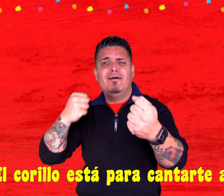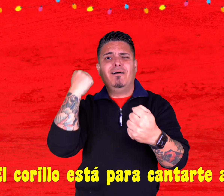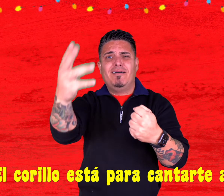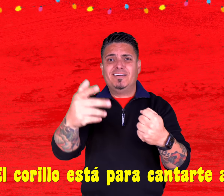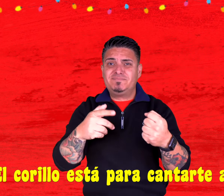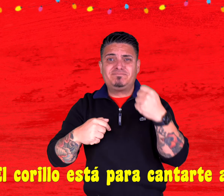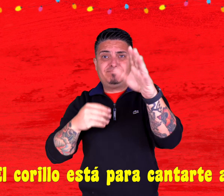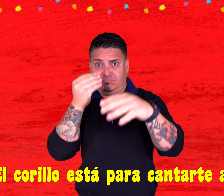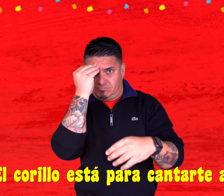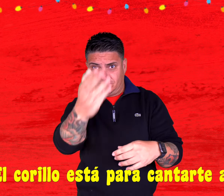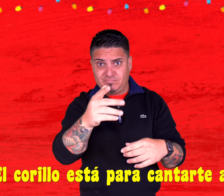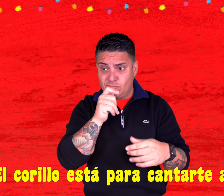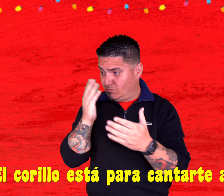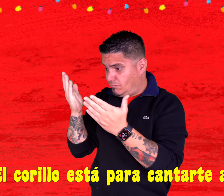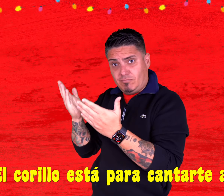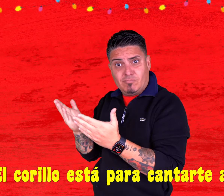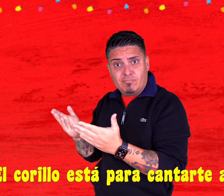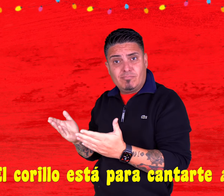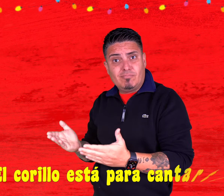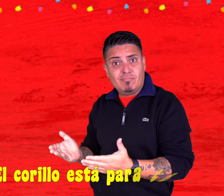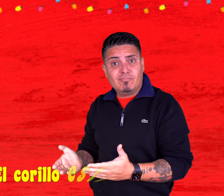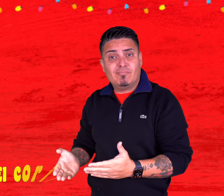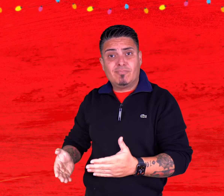Barranquita, yo sé la a cantar de a ti.